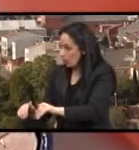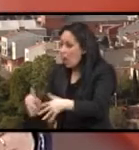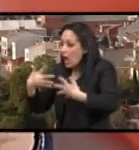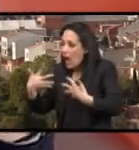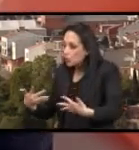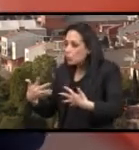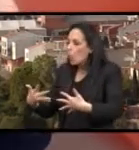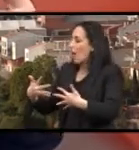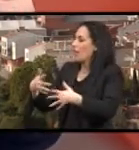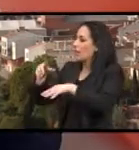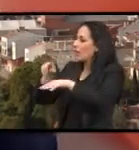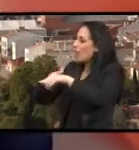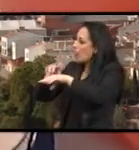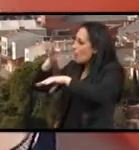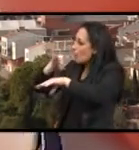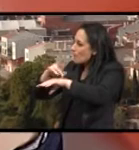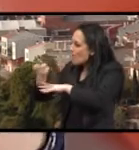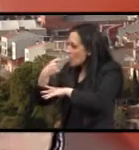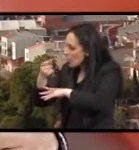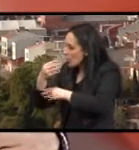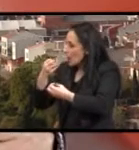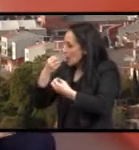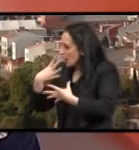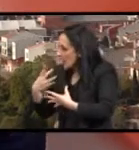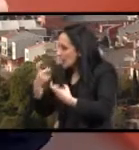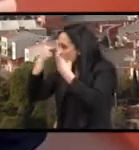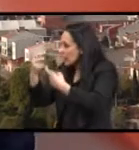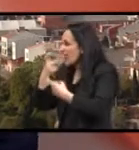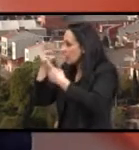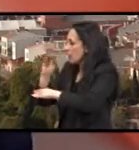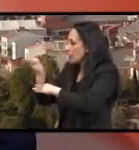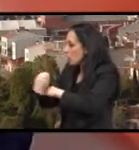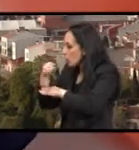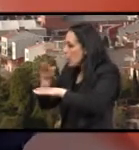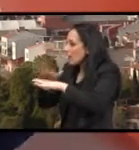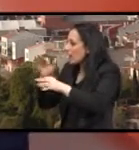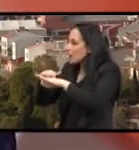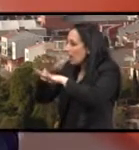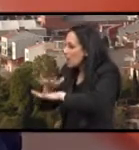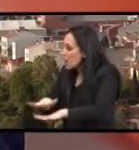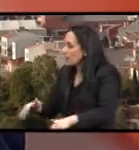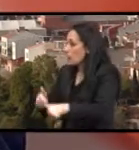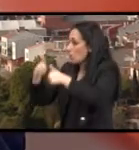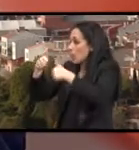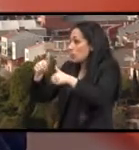i mèdics intenten que aquesta malaltia no avanci, retraci al màxim, però, bueno...